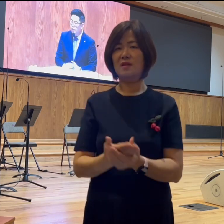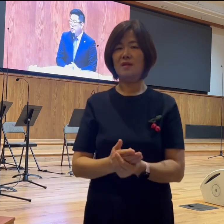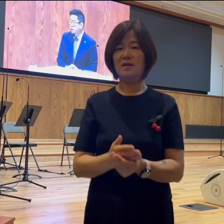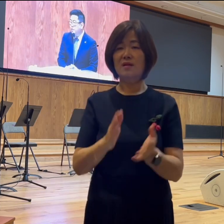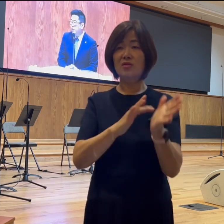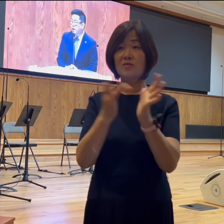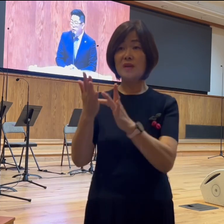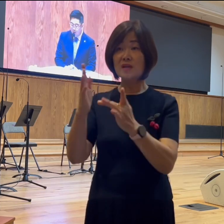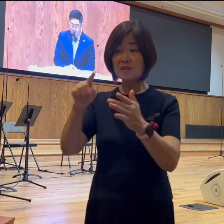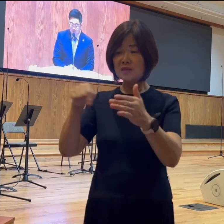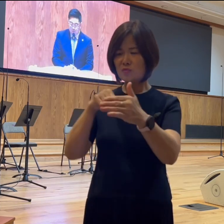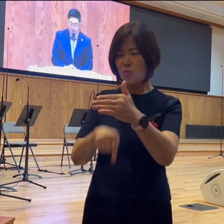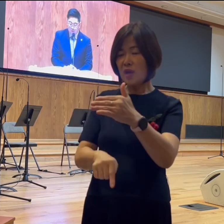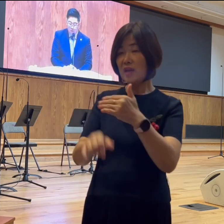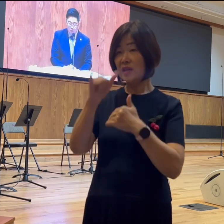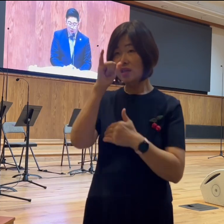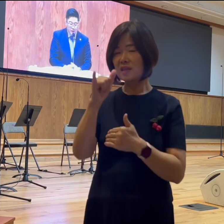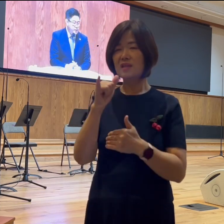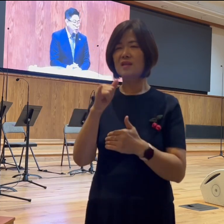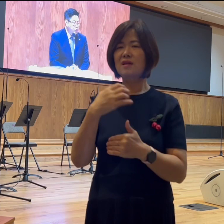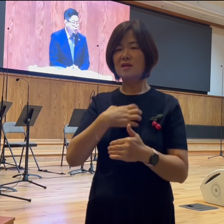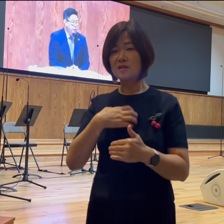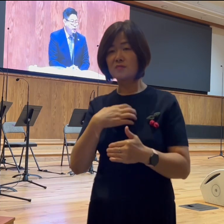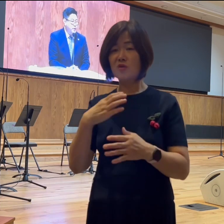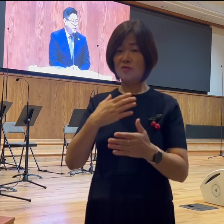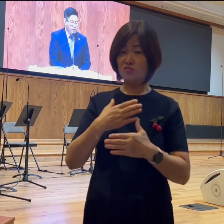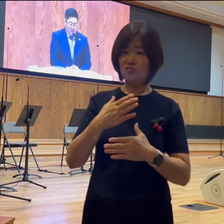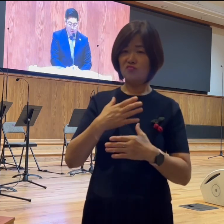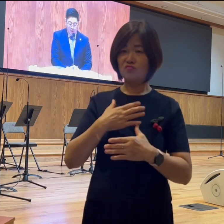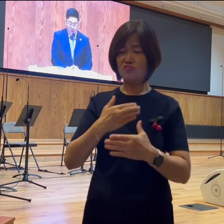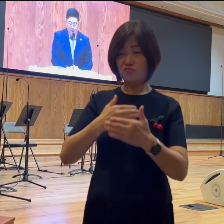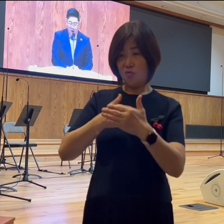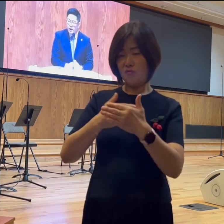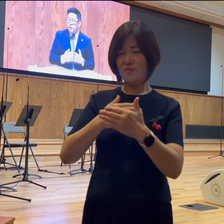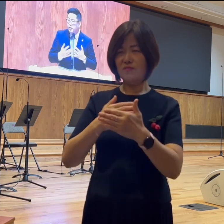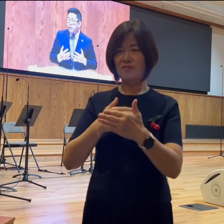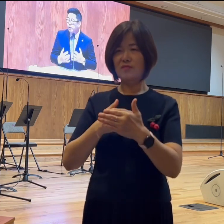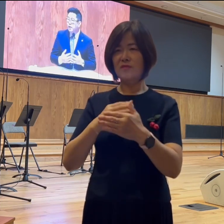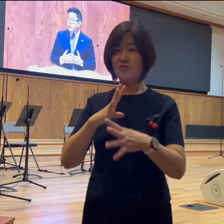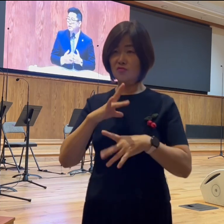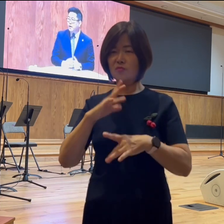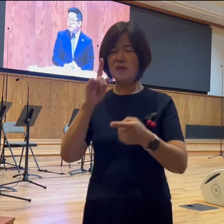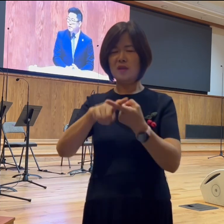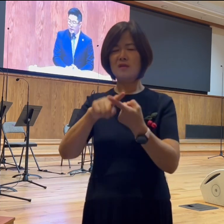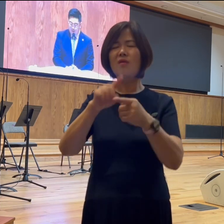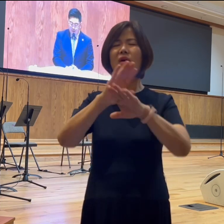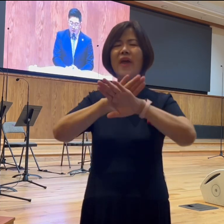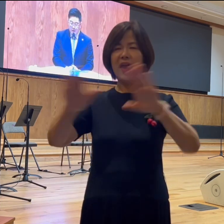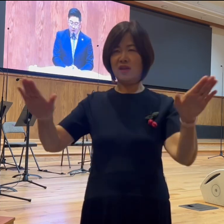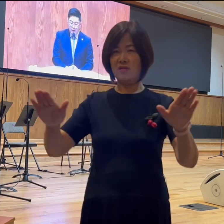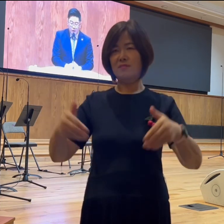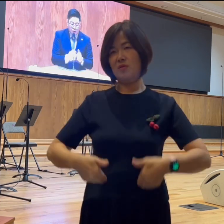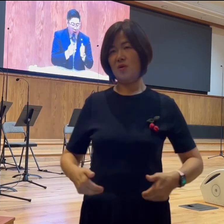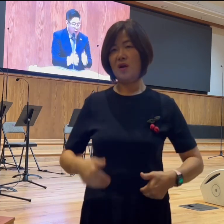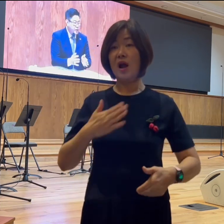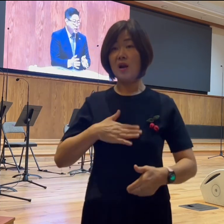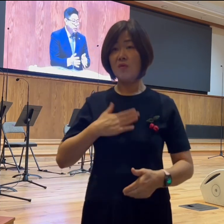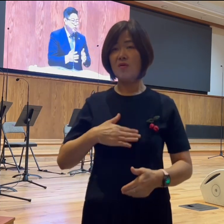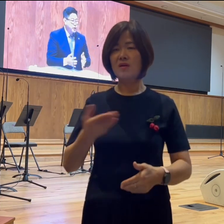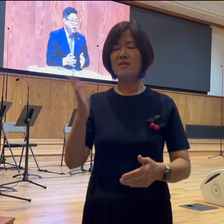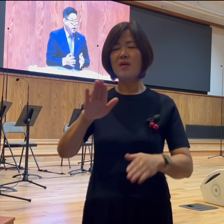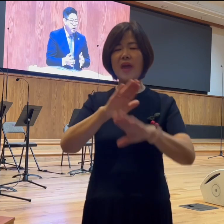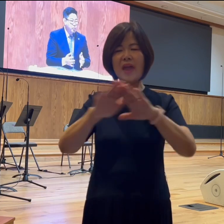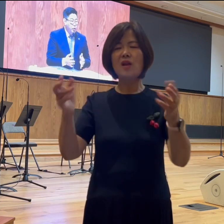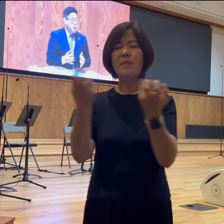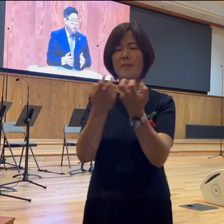예수님은 그들 속에 있는 근심과 두려움에 대해서 해결이 필요하다는 것을 아셨어요. 그리고 그 해결책으로